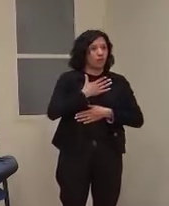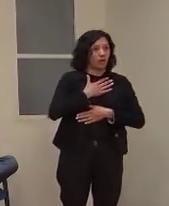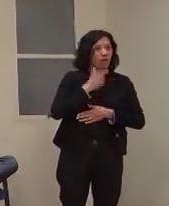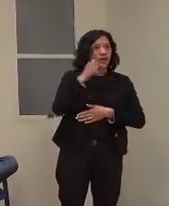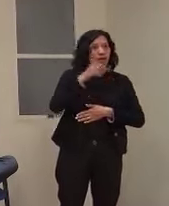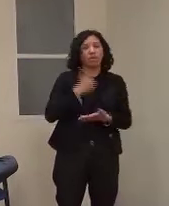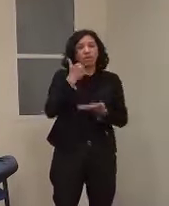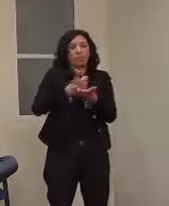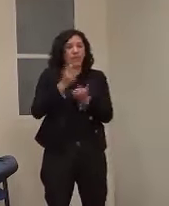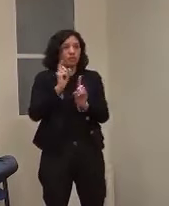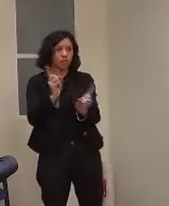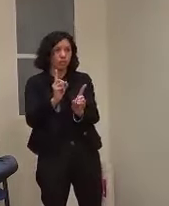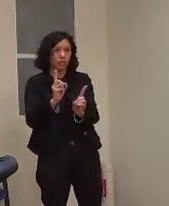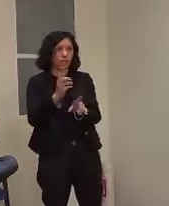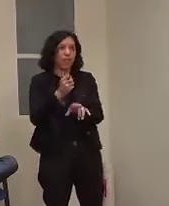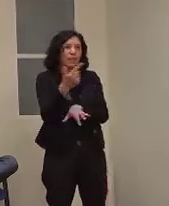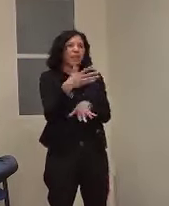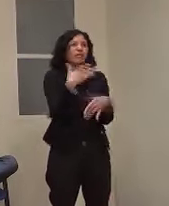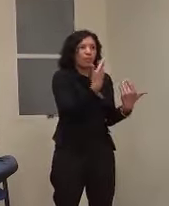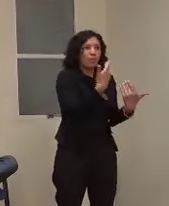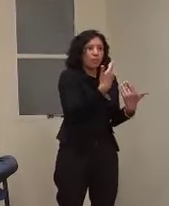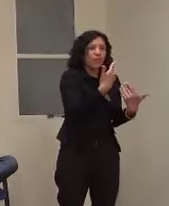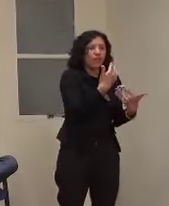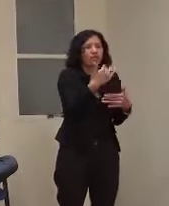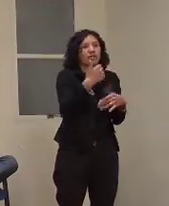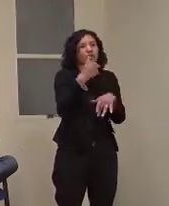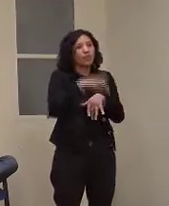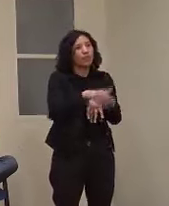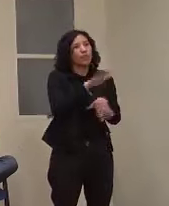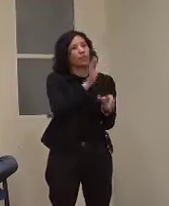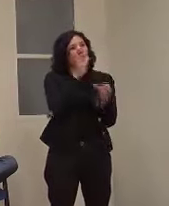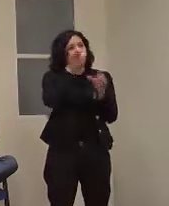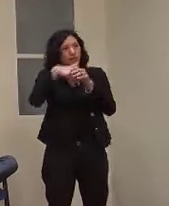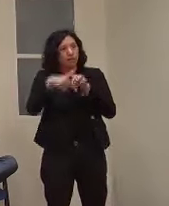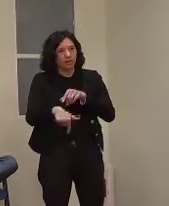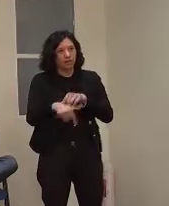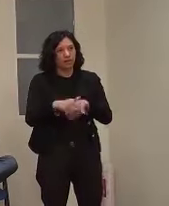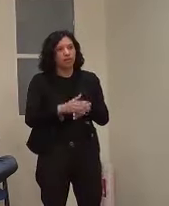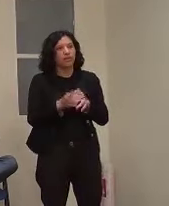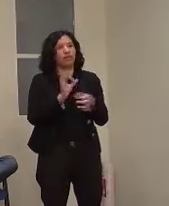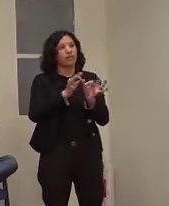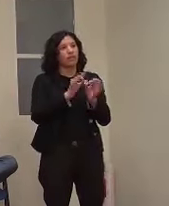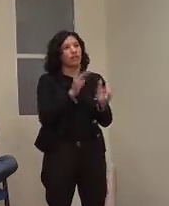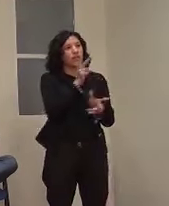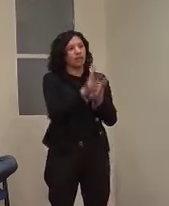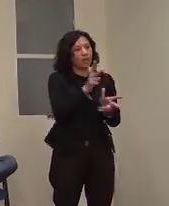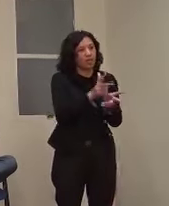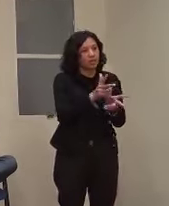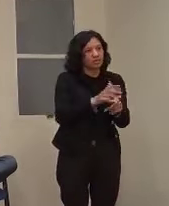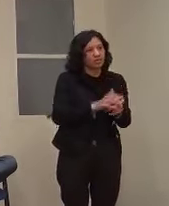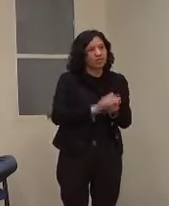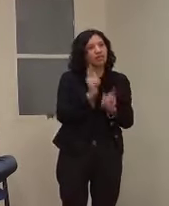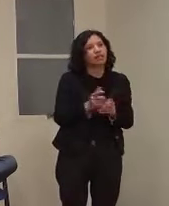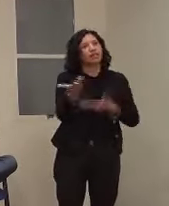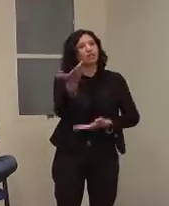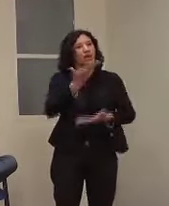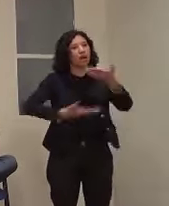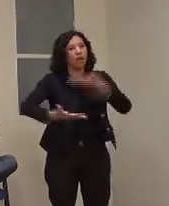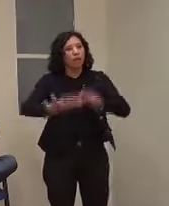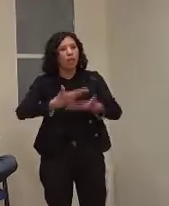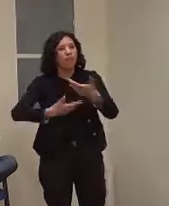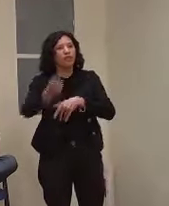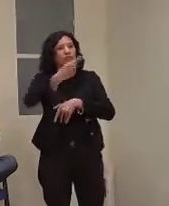se encuentran aquí pero me han permitido formar parte de este encuentro interpretando la lengua del genio y compartiendo con ustedes